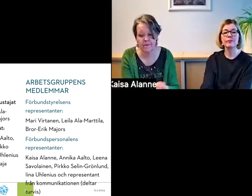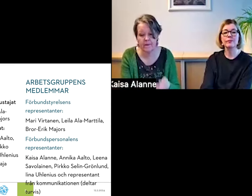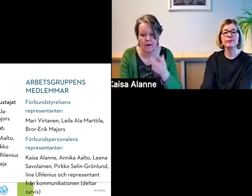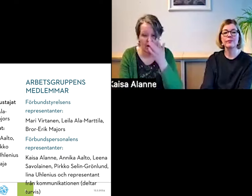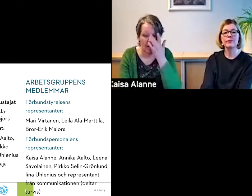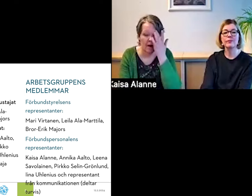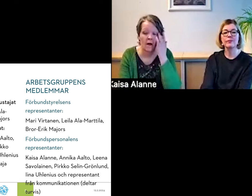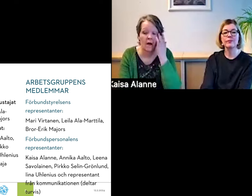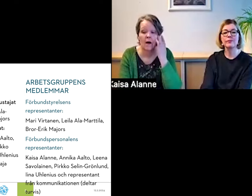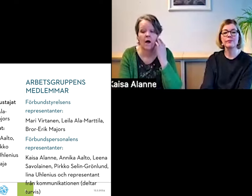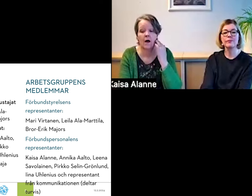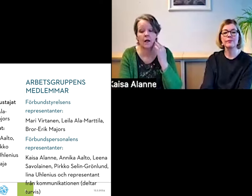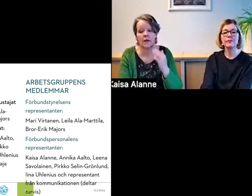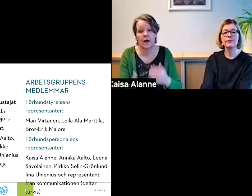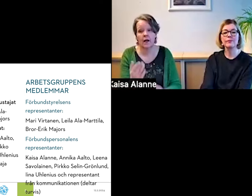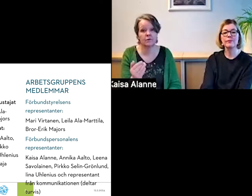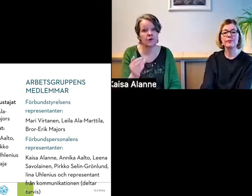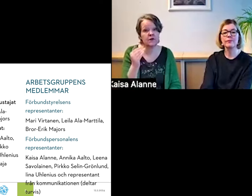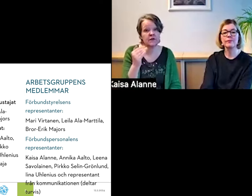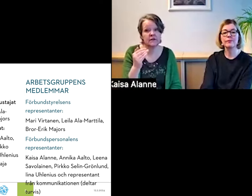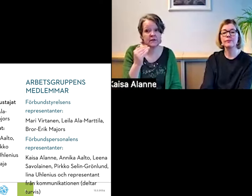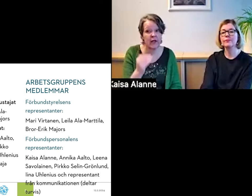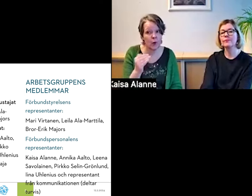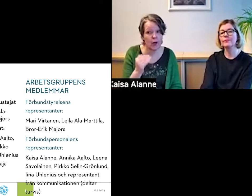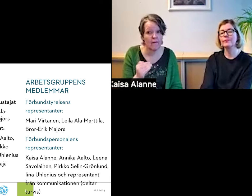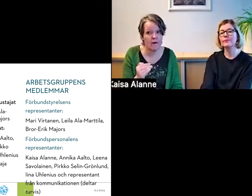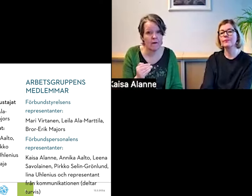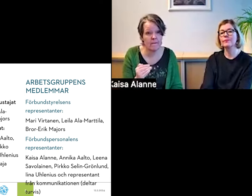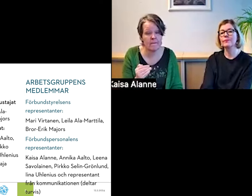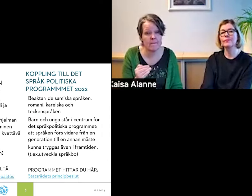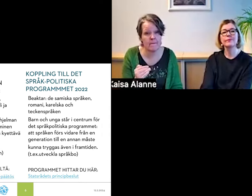ja miten yhteisö voi viedä tuota kielen elvytystä eteenpäin.